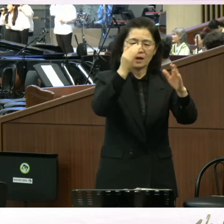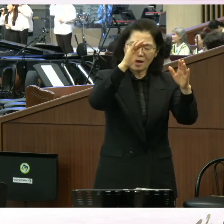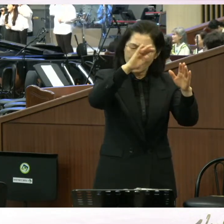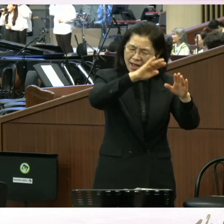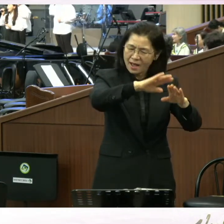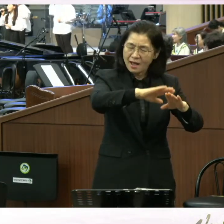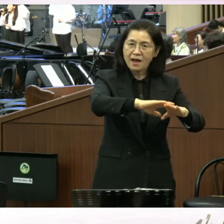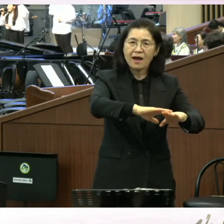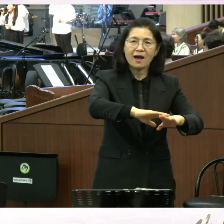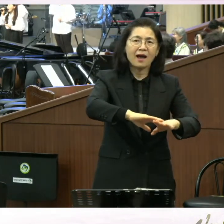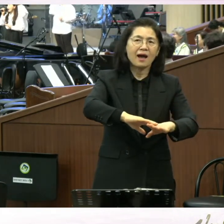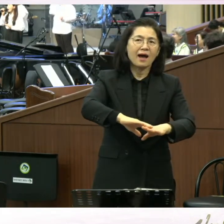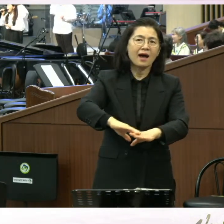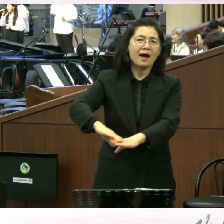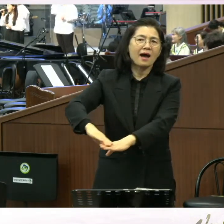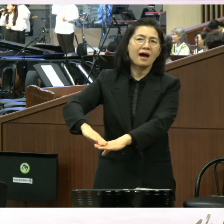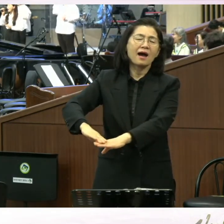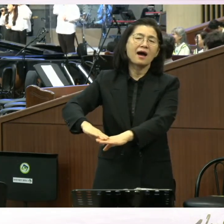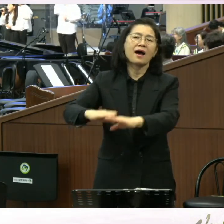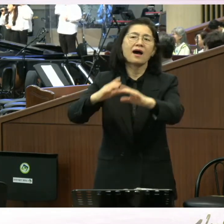양심동물보다 모든 것과